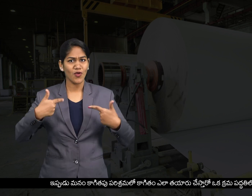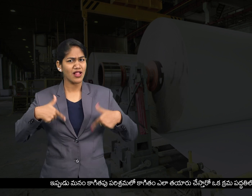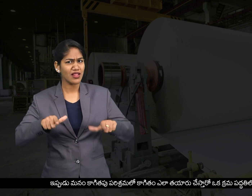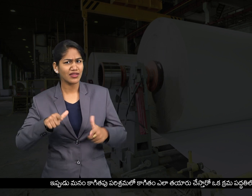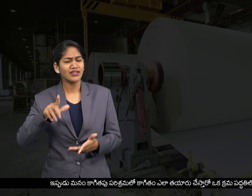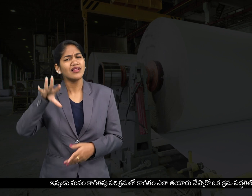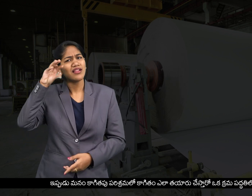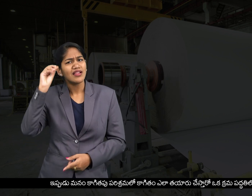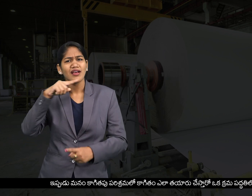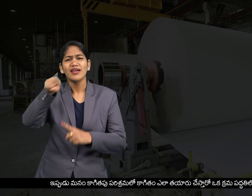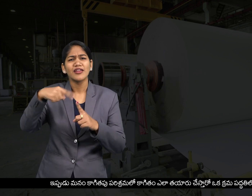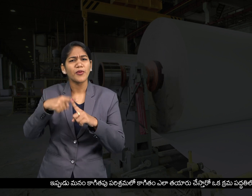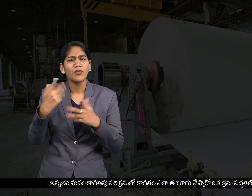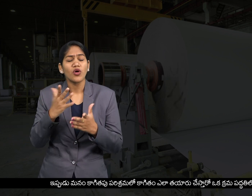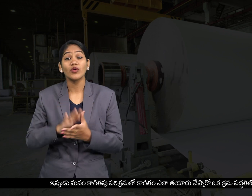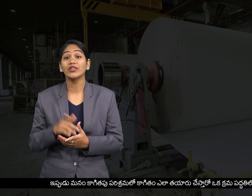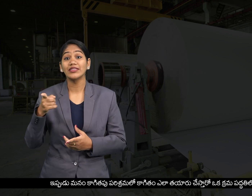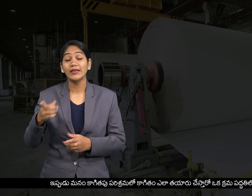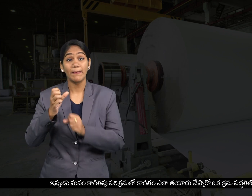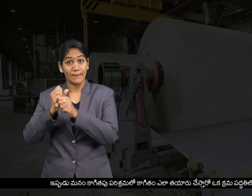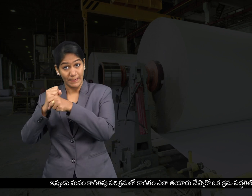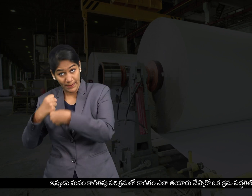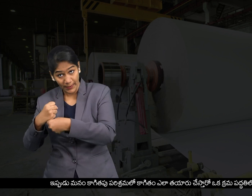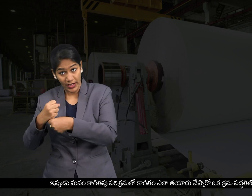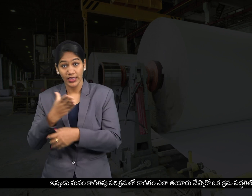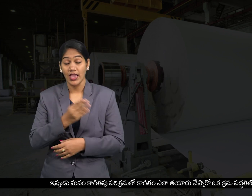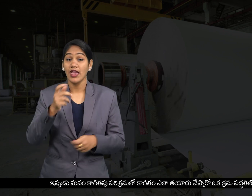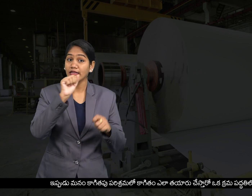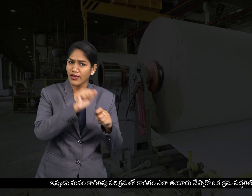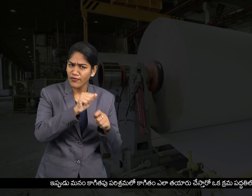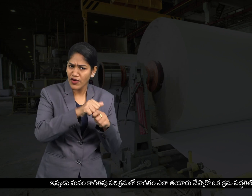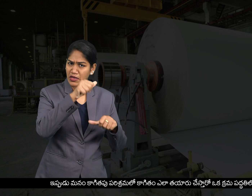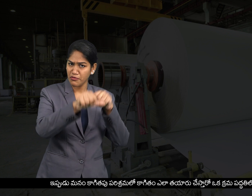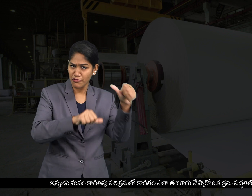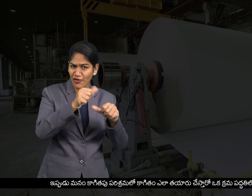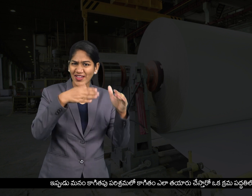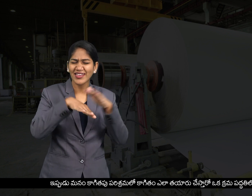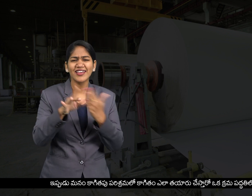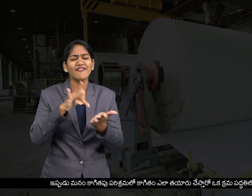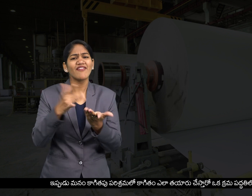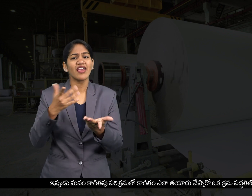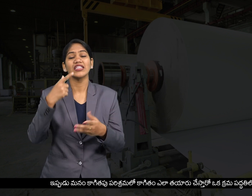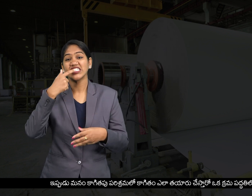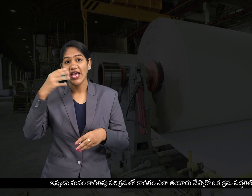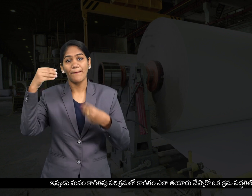ఇప్పుడు మనం కాగితపు పరిశ్రమలో కాగితం ఎలా తయారు చేస్తారో ఒక క్రమ పద్ధతిలో తెలుసుకుందాం.